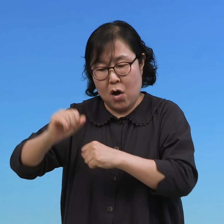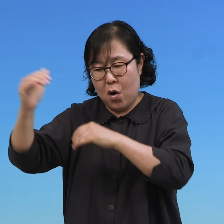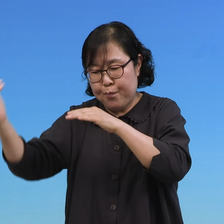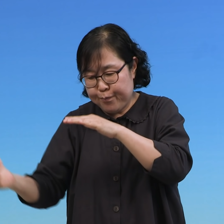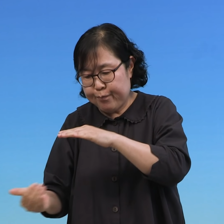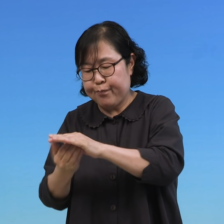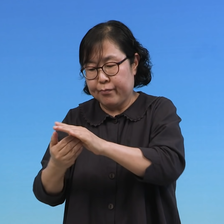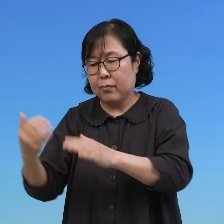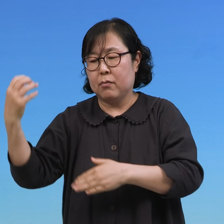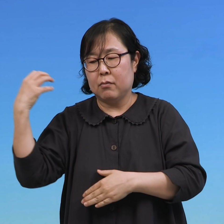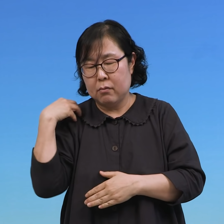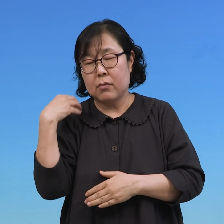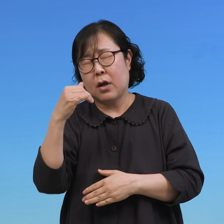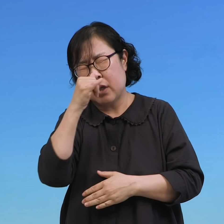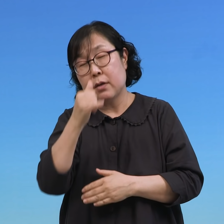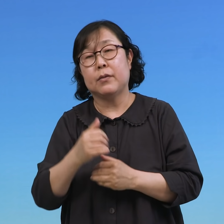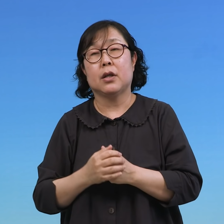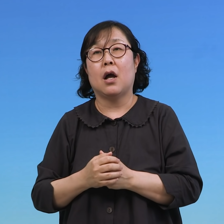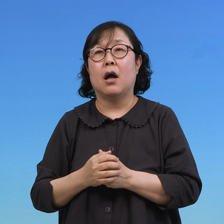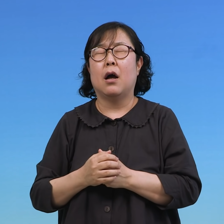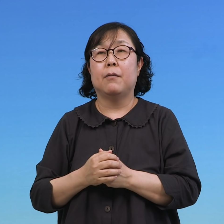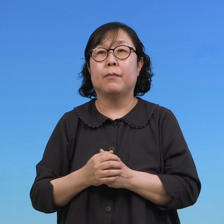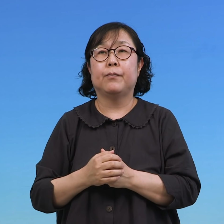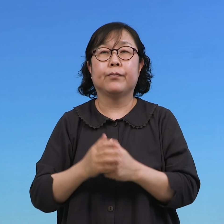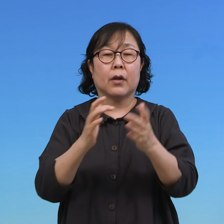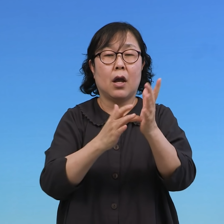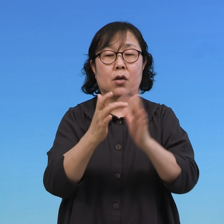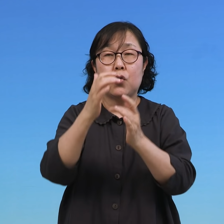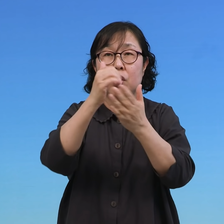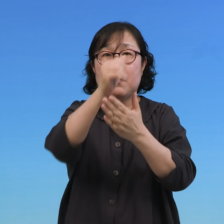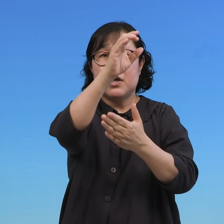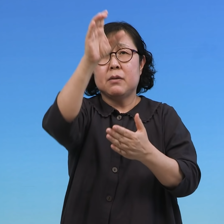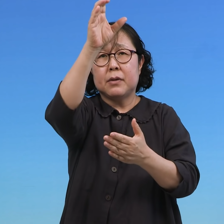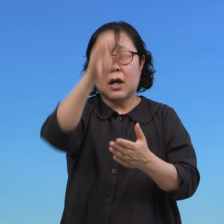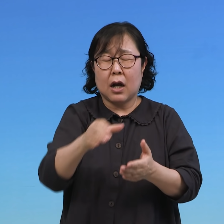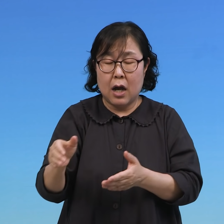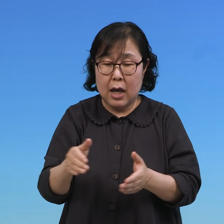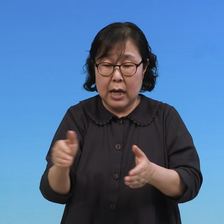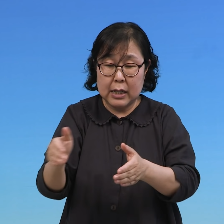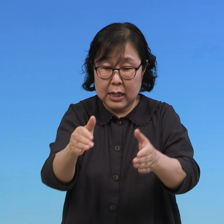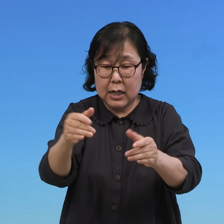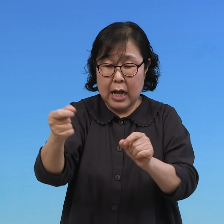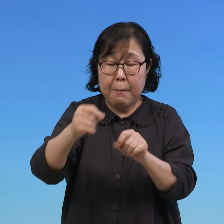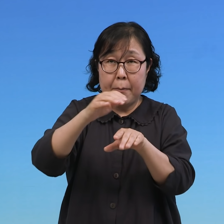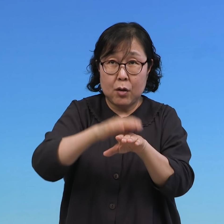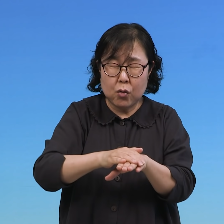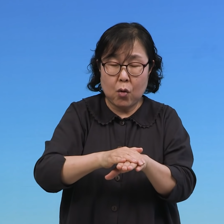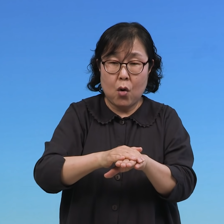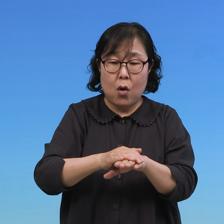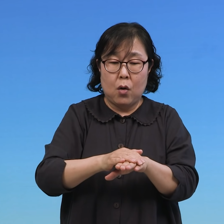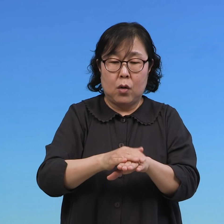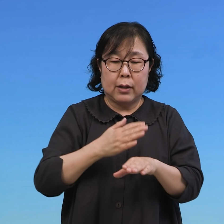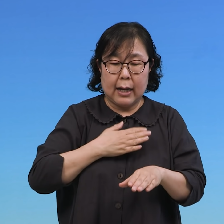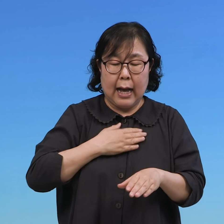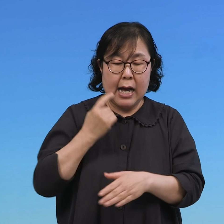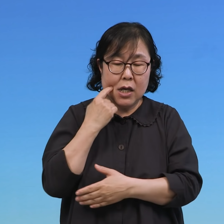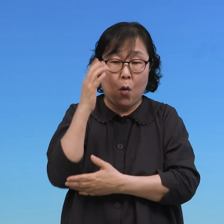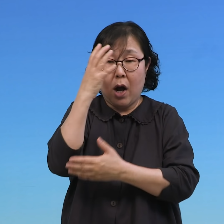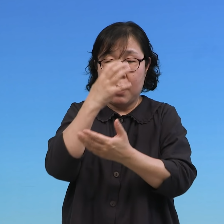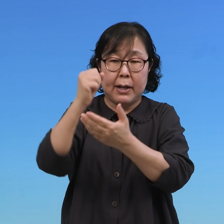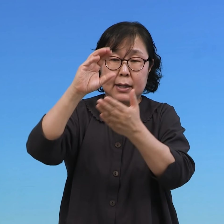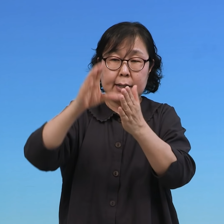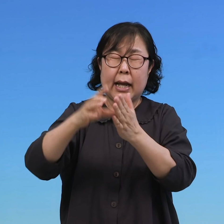거예요. 이 역설. 예수님께서 그 무거운 십자가의 길을 앞에 놓고 인자가 영광을 얻을 때가